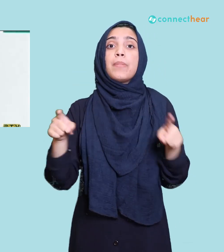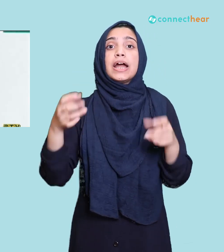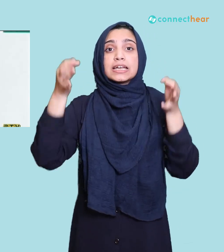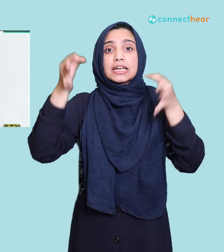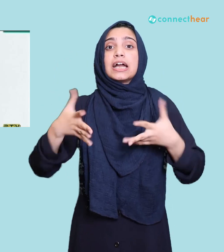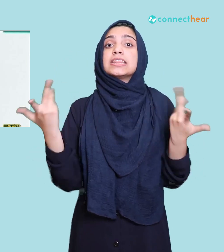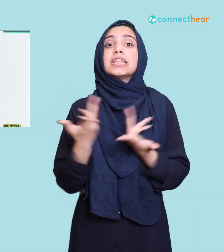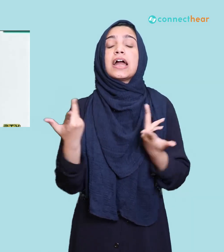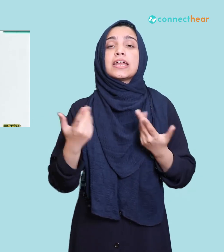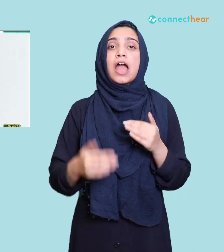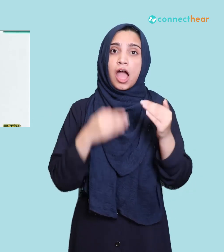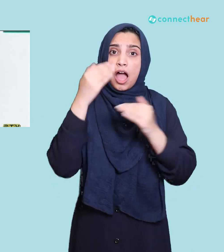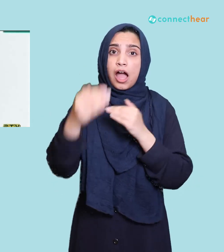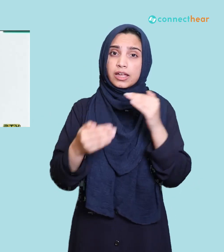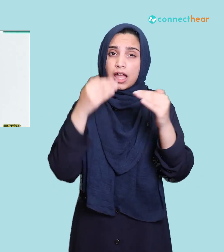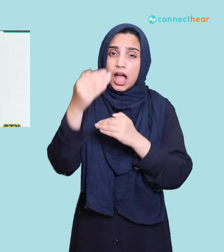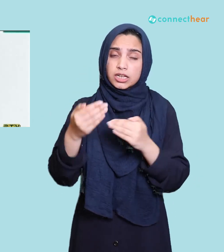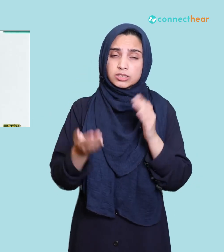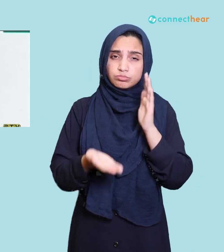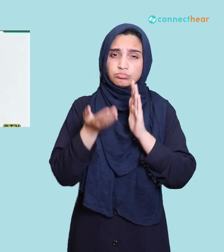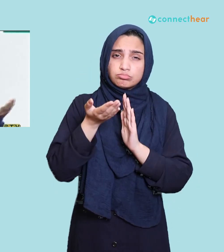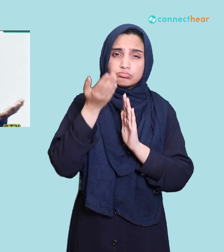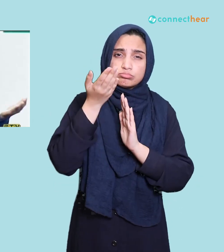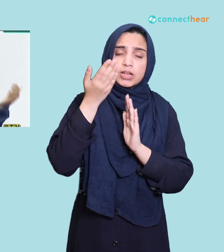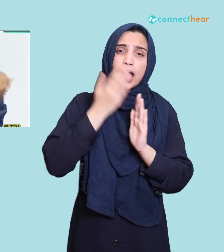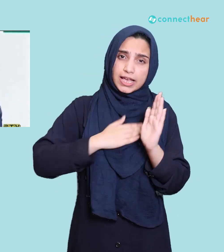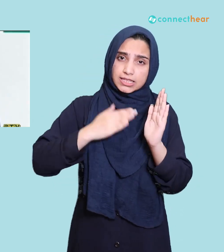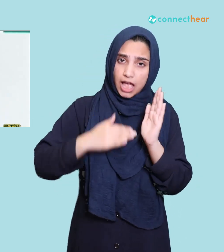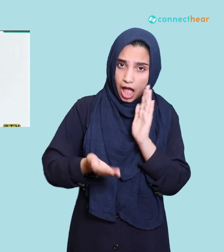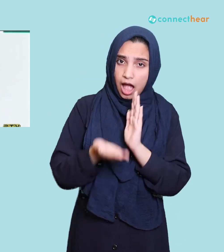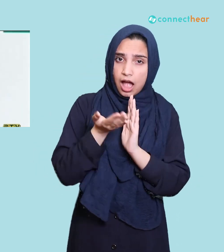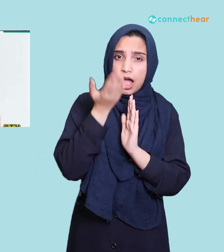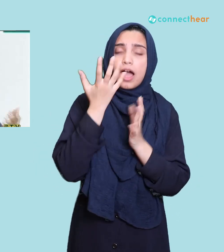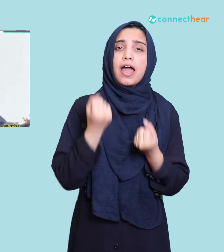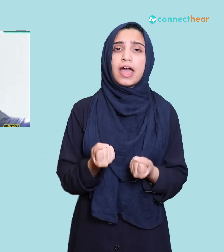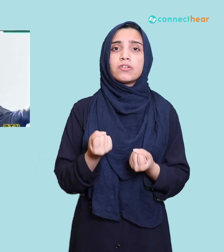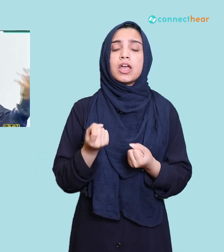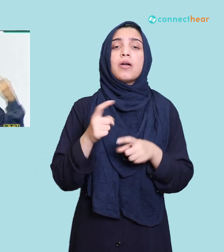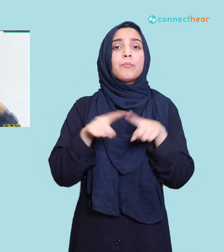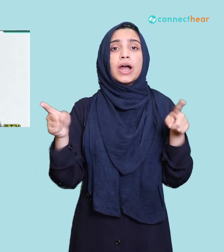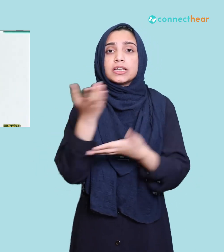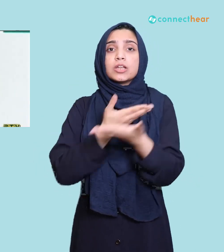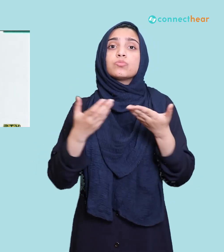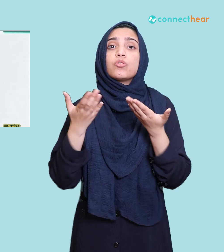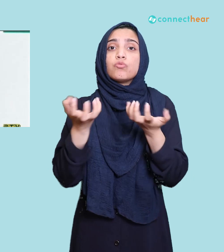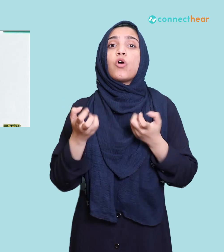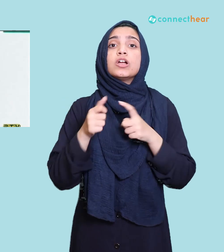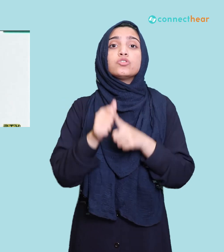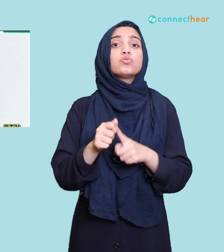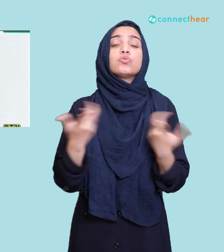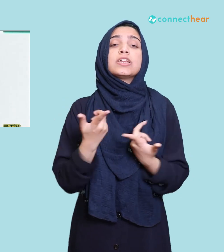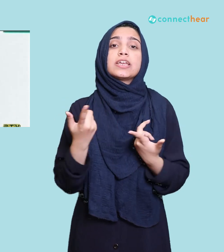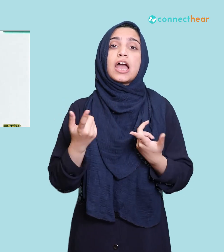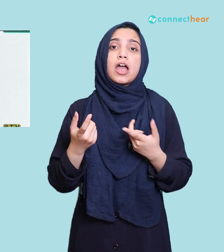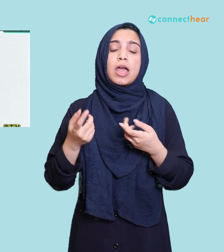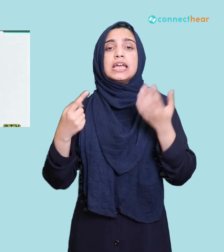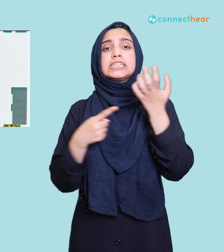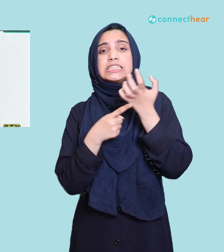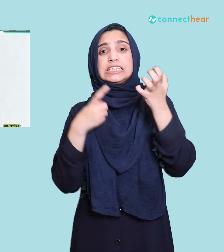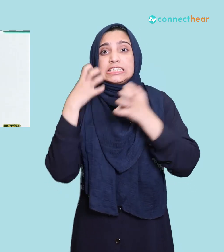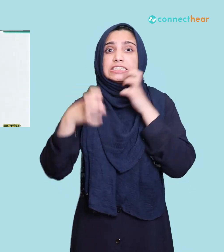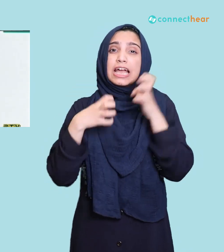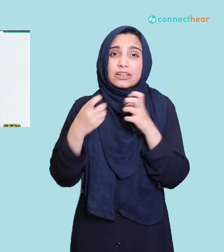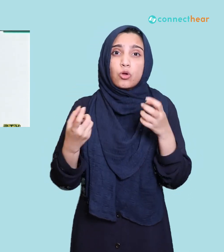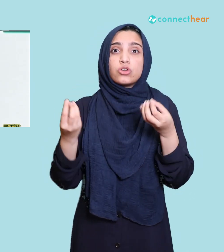ہماری اکانومی گرو کرے گی تو ہمیں امپورٹس کی زیادہ ضرورت پڑے گی، ہمیں مشینیں باہر سے زیادہ بلانی پڑیں گی. جب